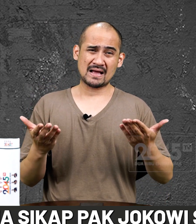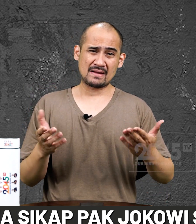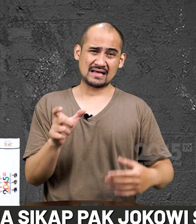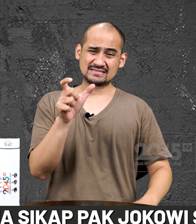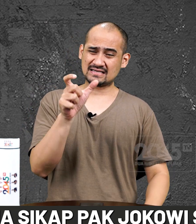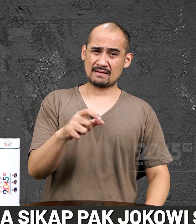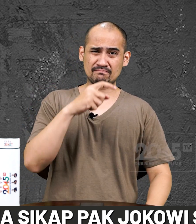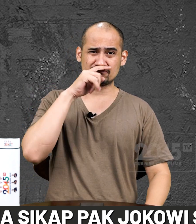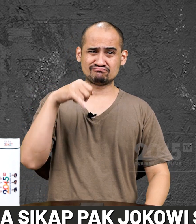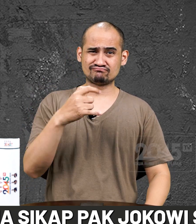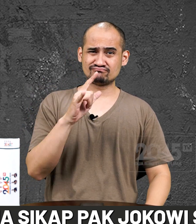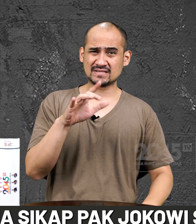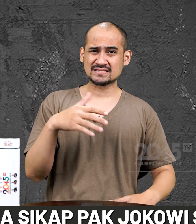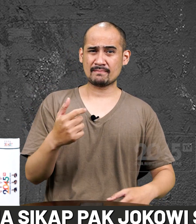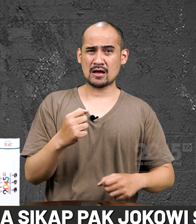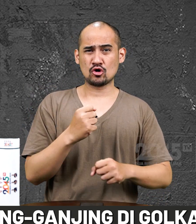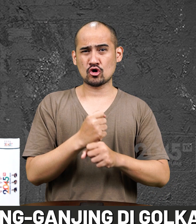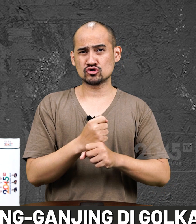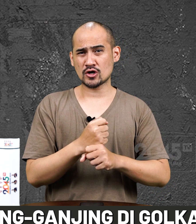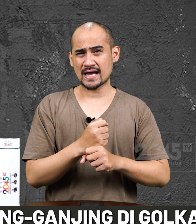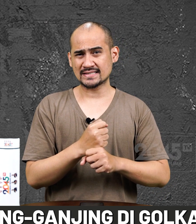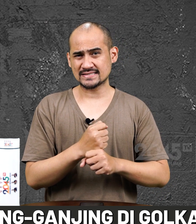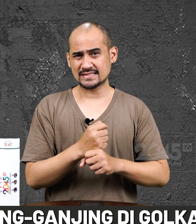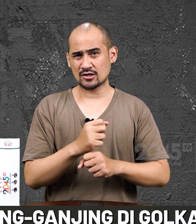Gimana sikap Pak Jokowi sama gonjang-ganjing di Golkar ini?